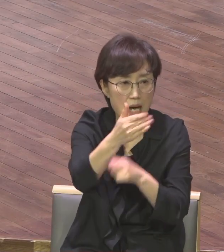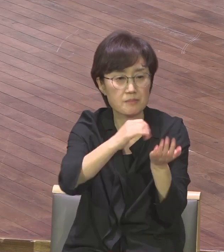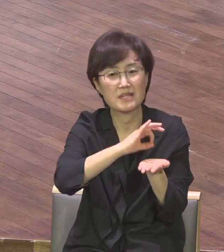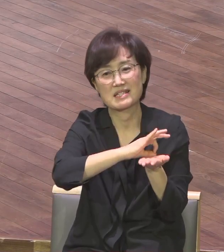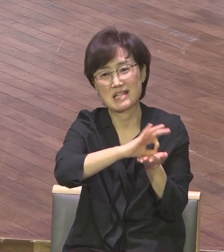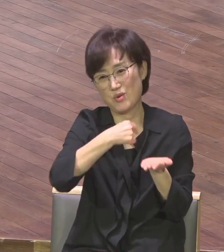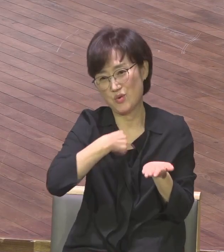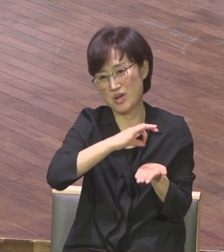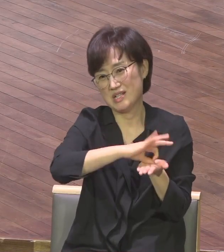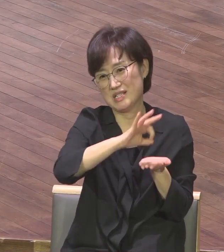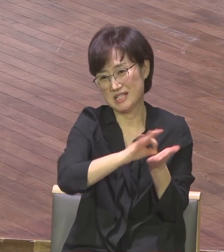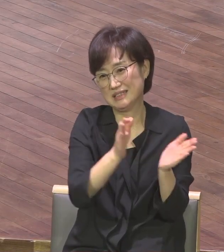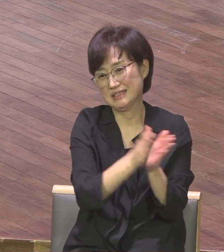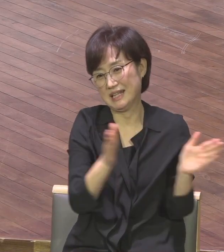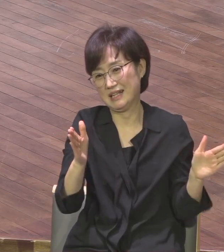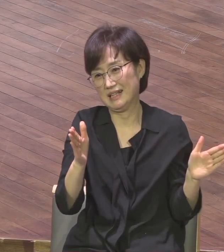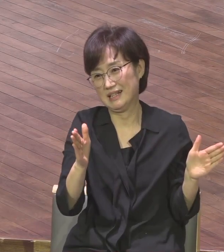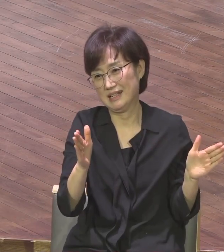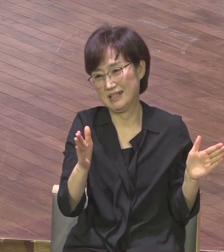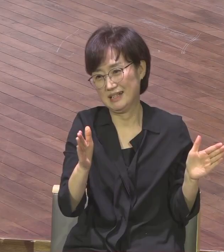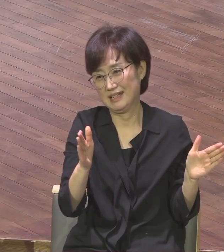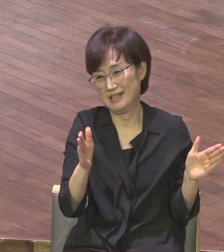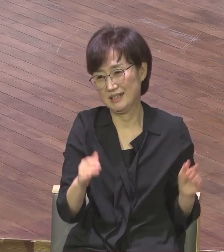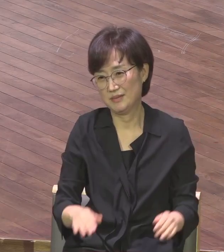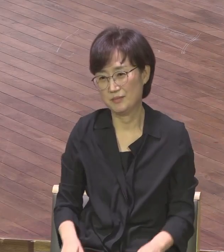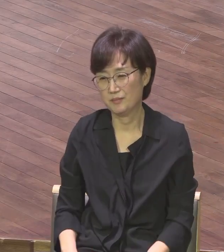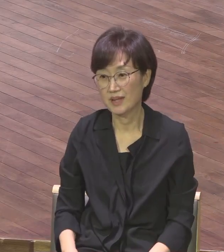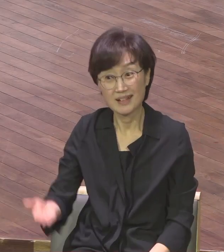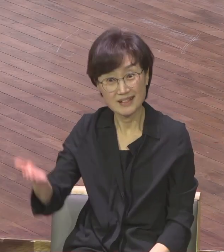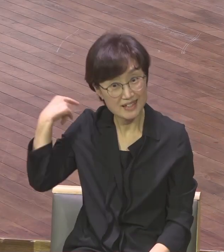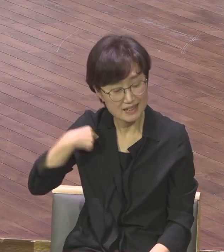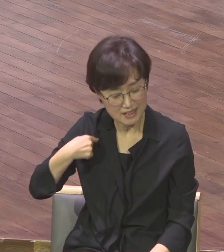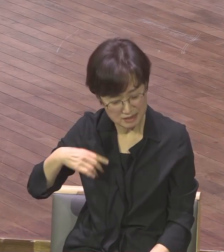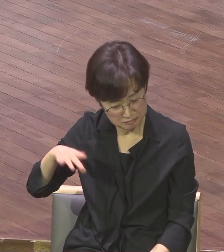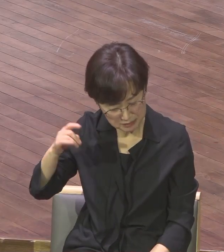쓰시느냐, 그 당시에는 사업을 할 때입니다.